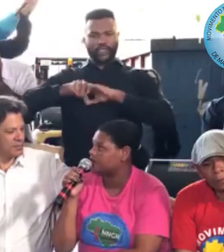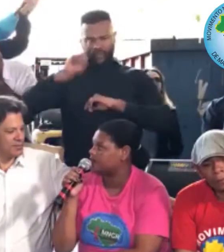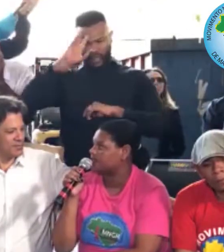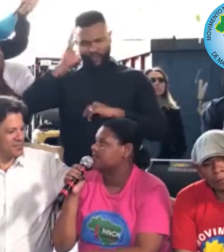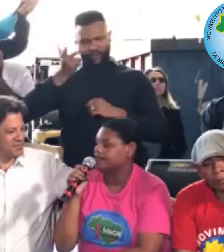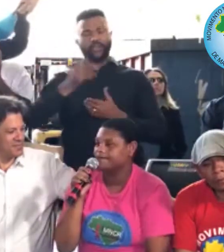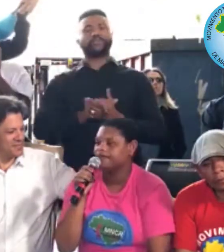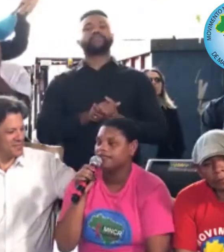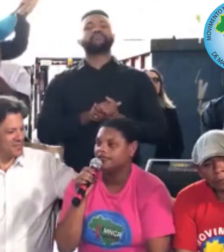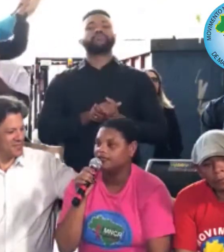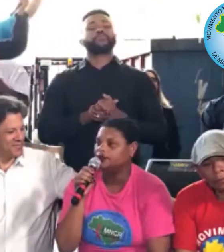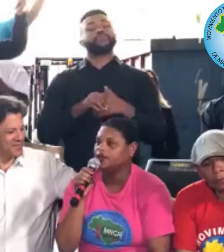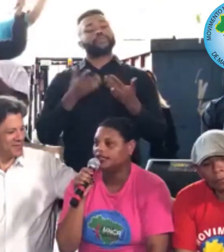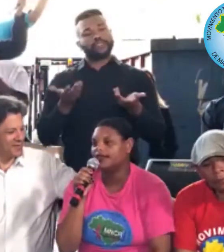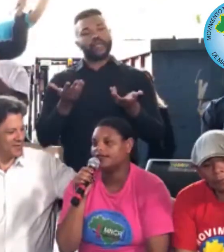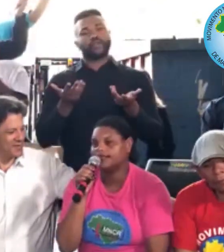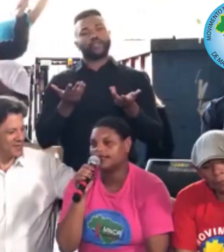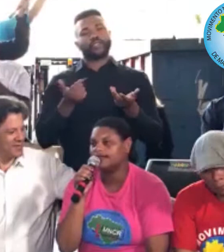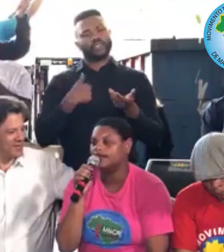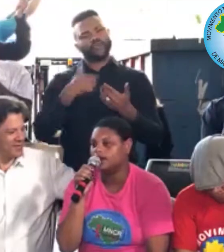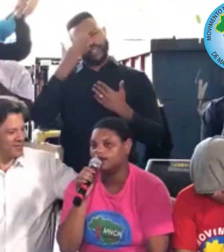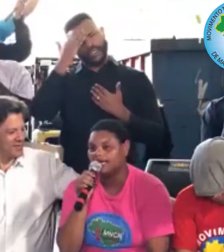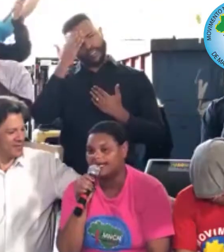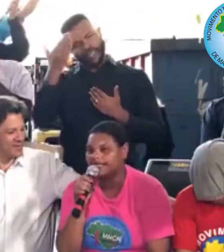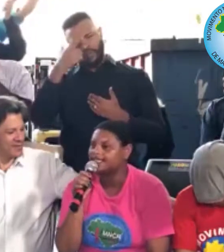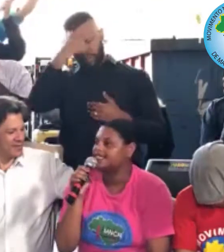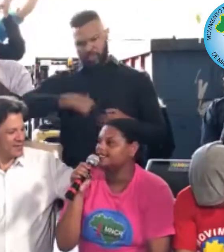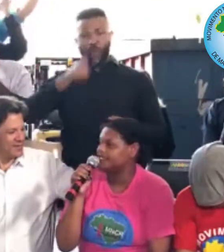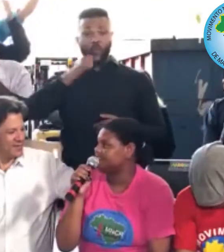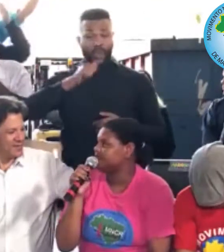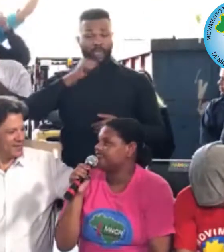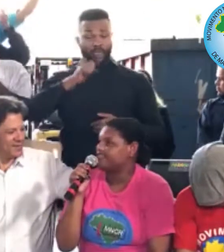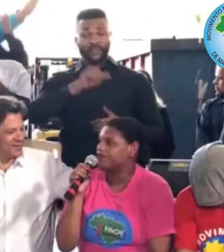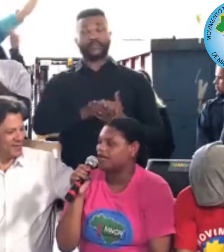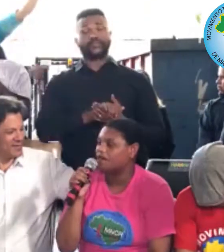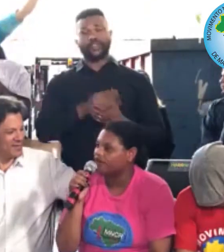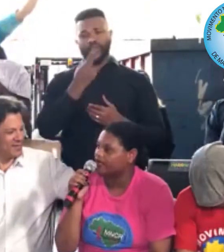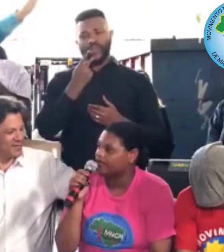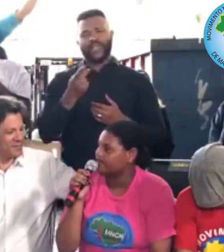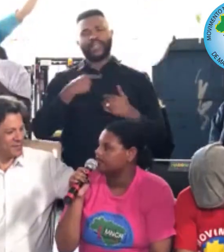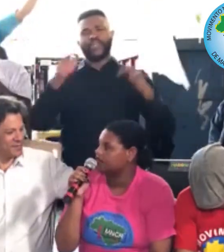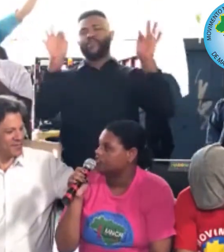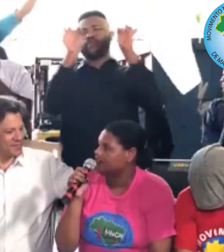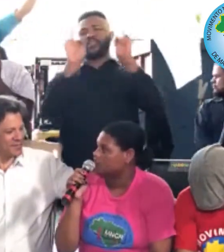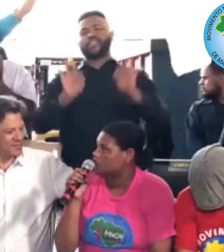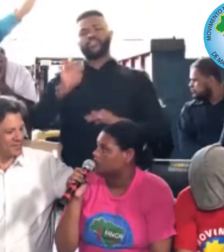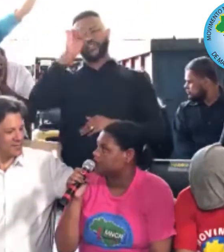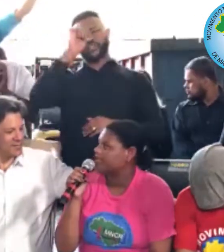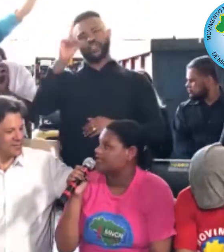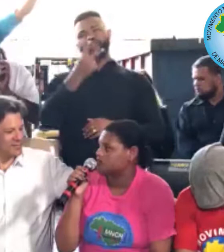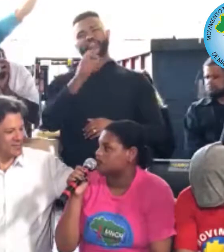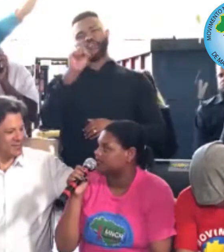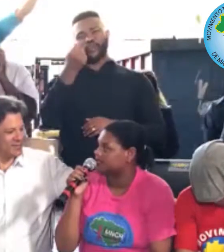resolver isso. Né? Então, eu só tenho a agradecer enquanto mulher e dizer que eu vou estar muito feliz no dia